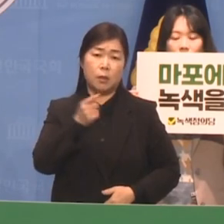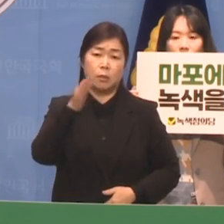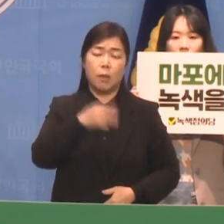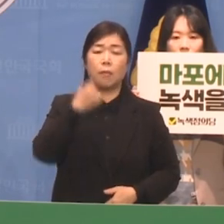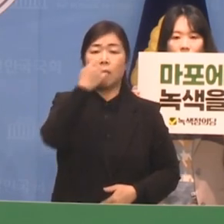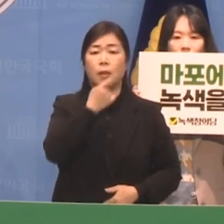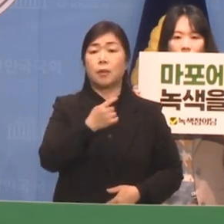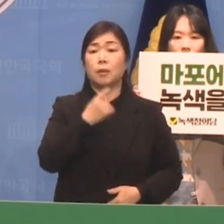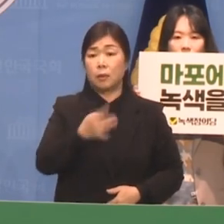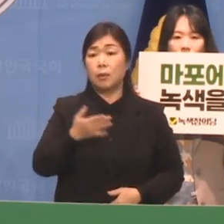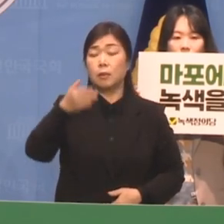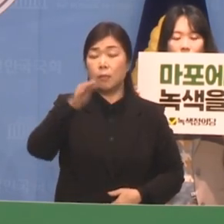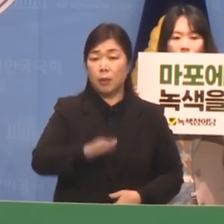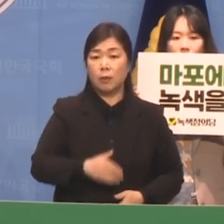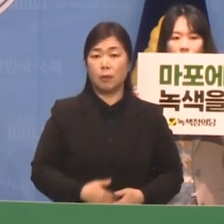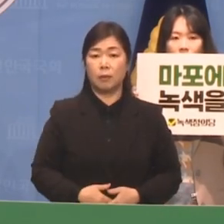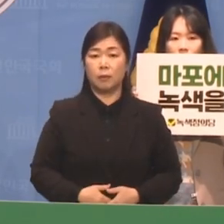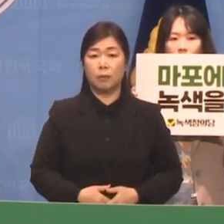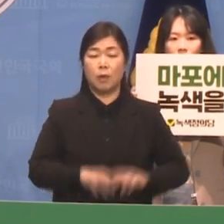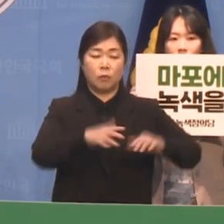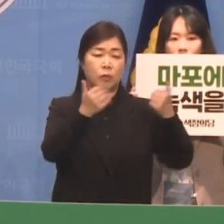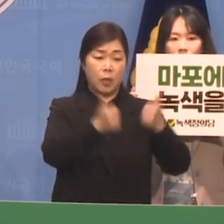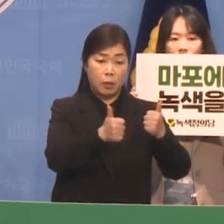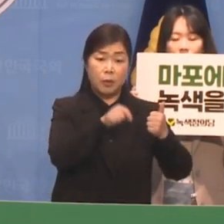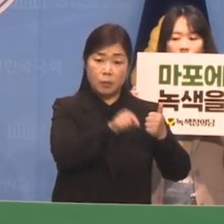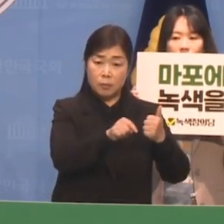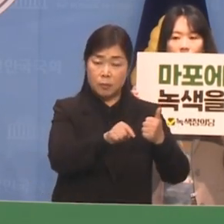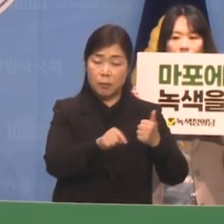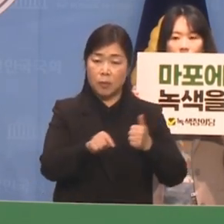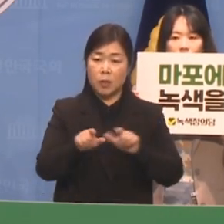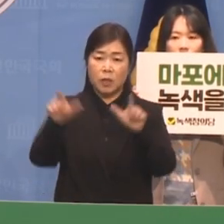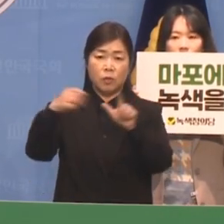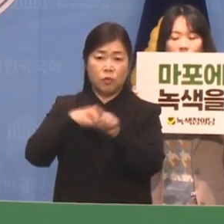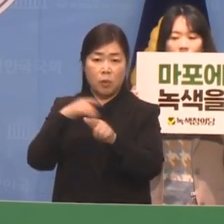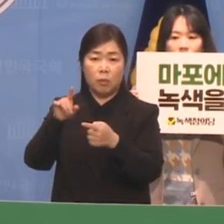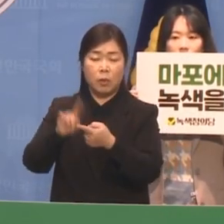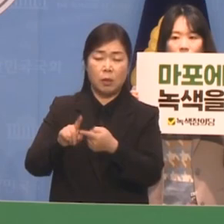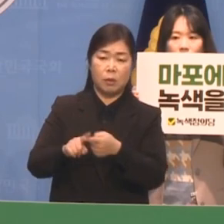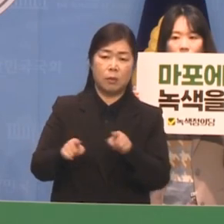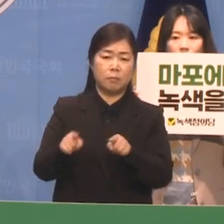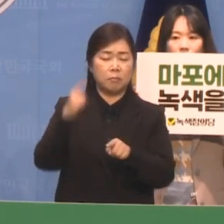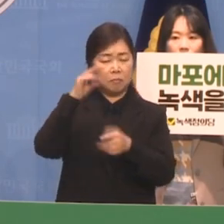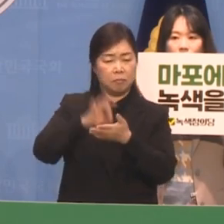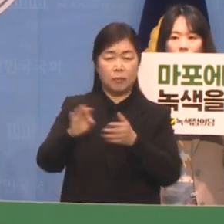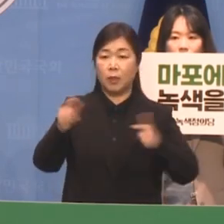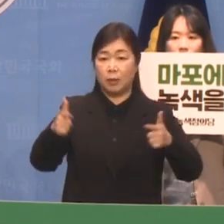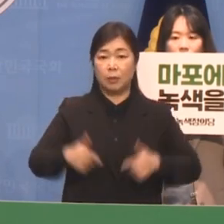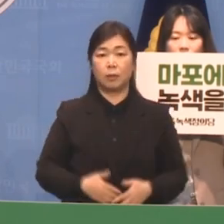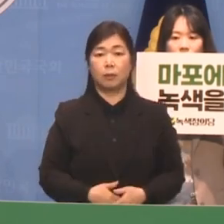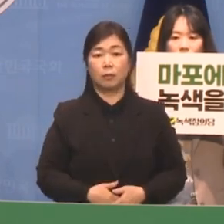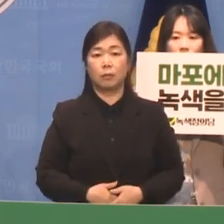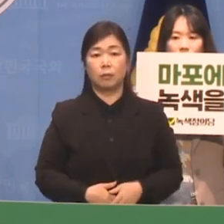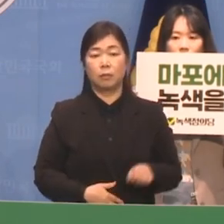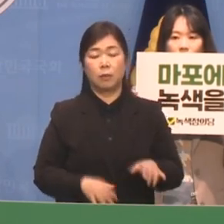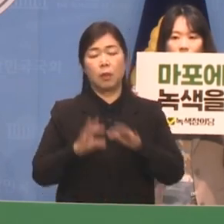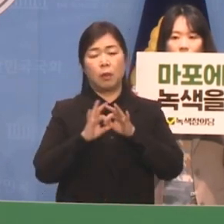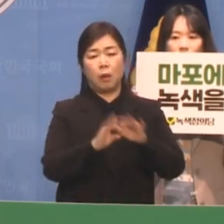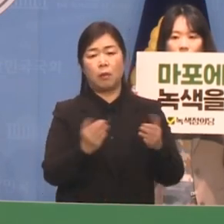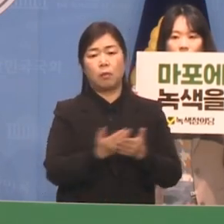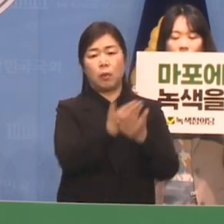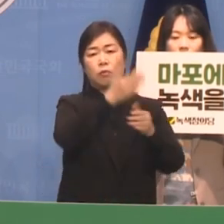일하는 국회는 기후위기 앞에 요지부동입니다. 여전히 성장주의를 벗어나지 못한